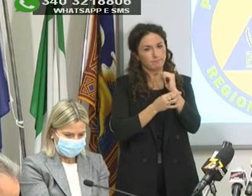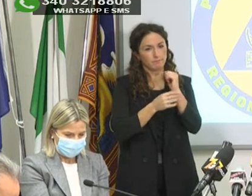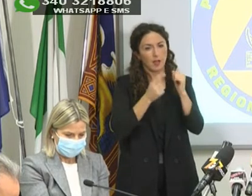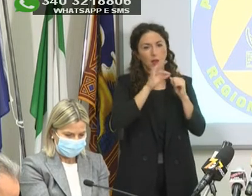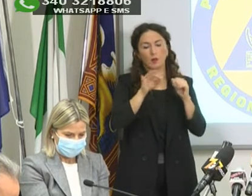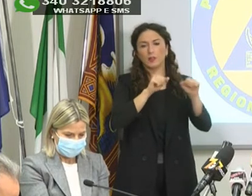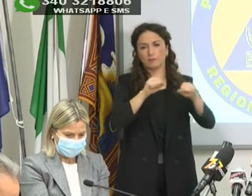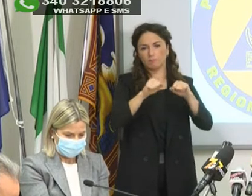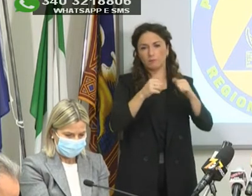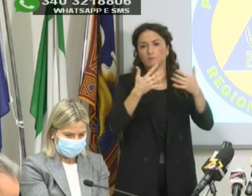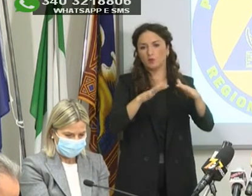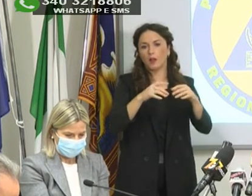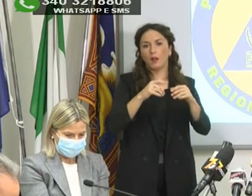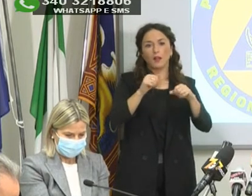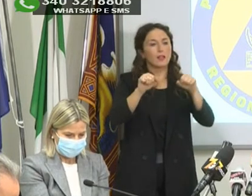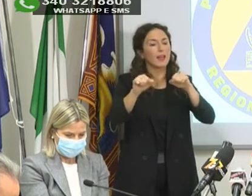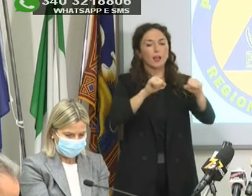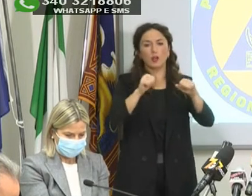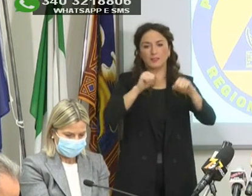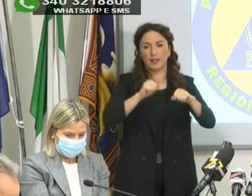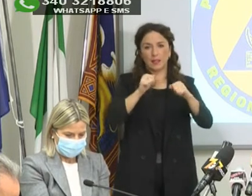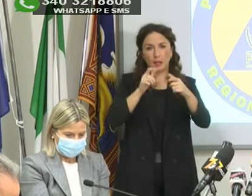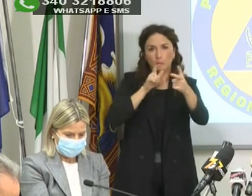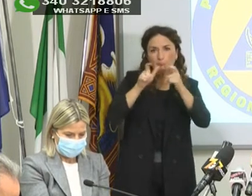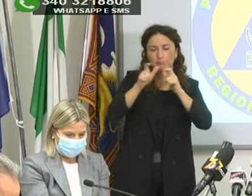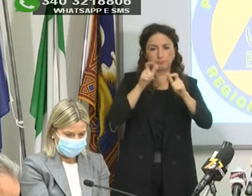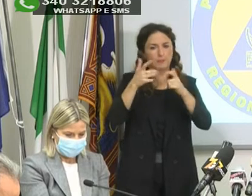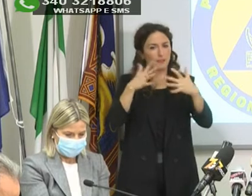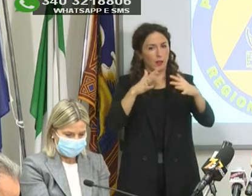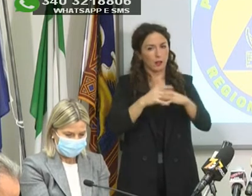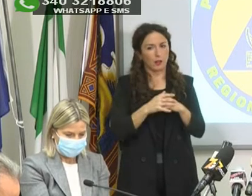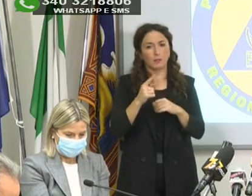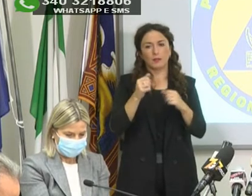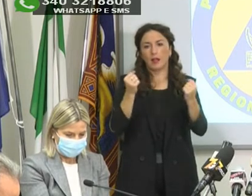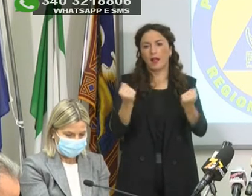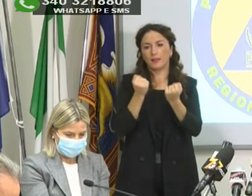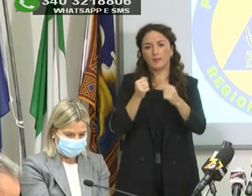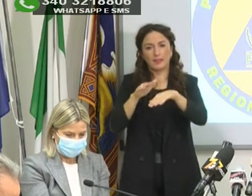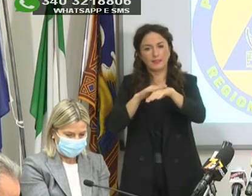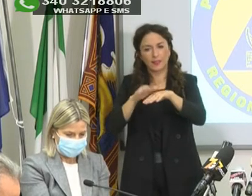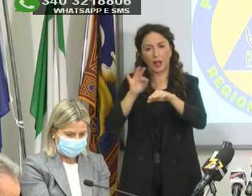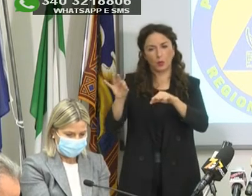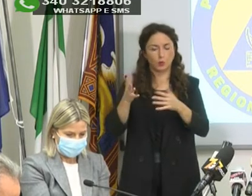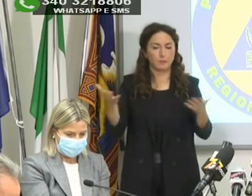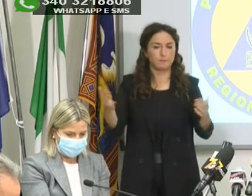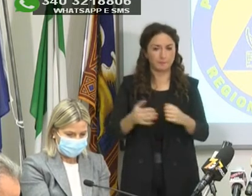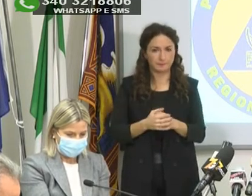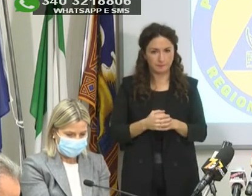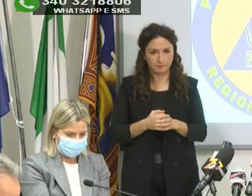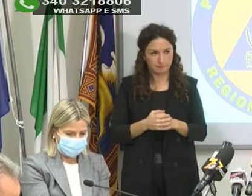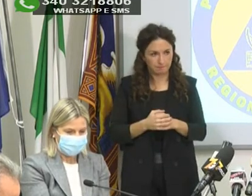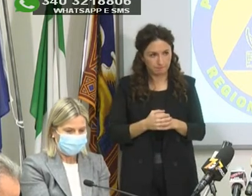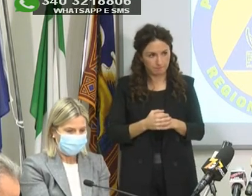direttori hanno preso in accordo con i direttori sanitari rispetto ad alcune attività. Non so, penso il